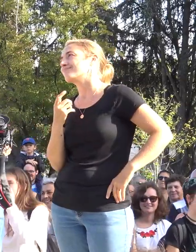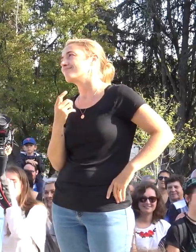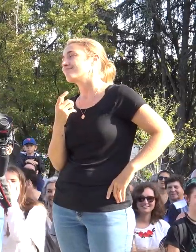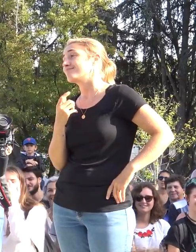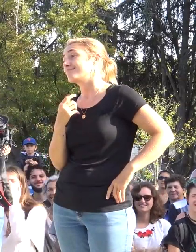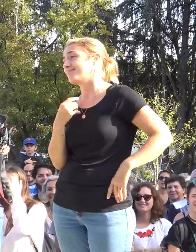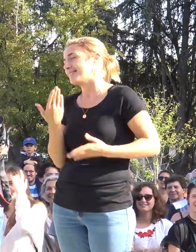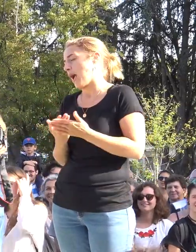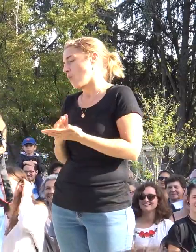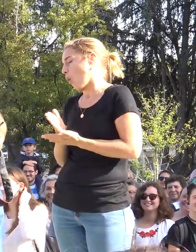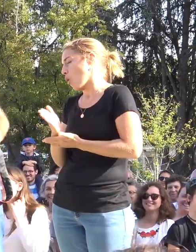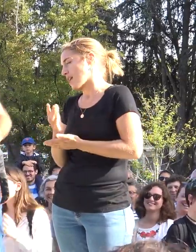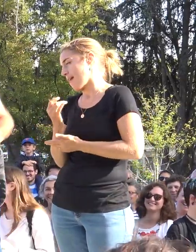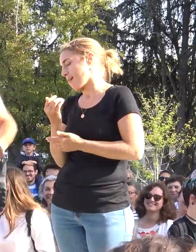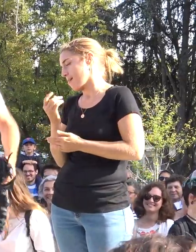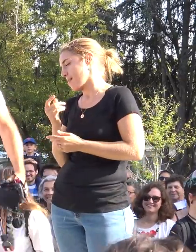parce que c'est notre projet,